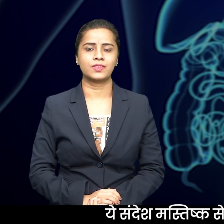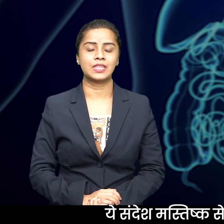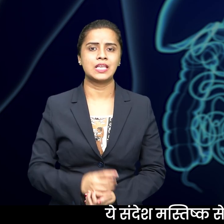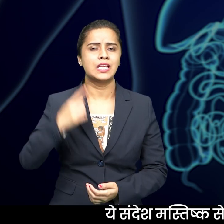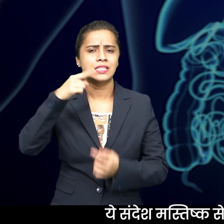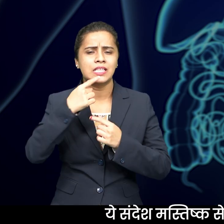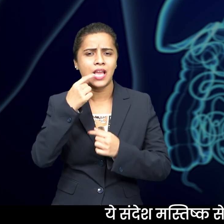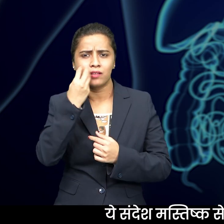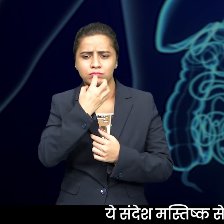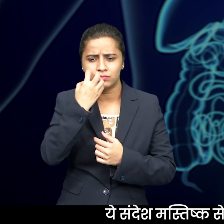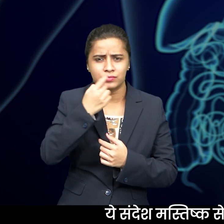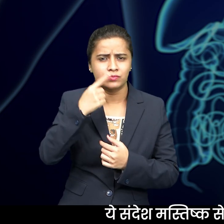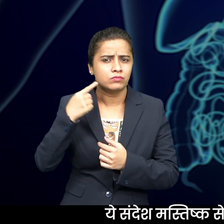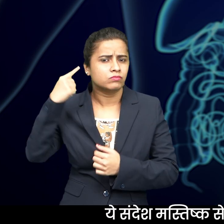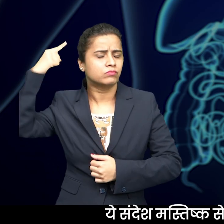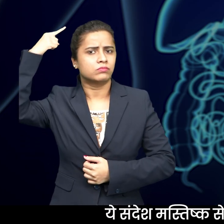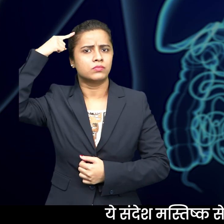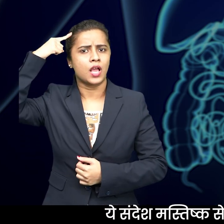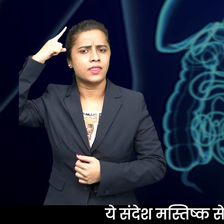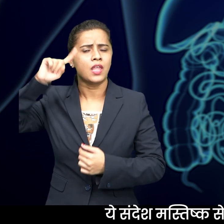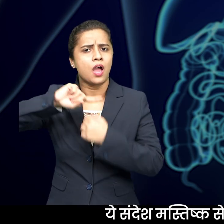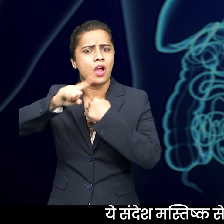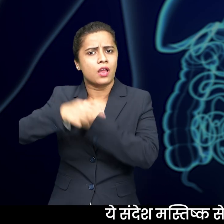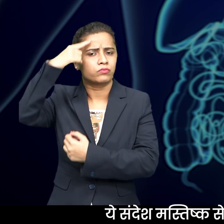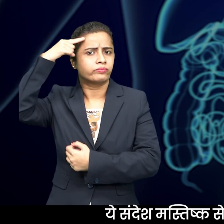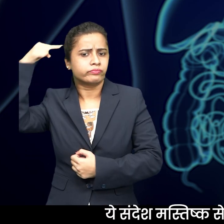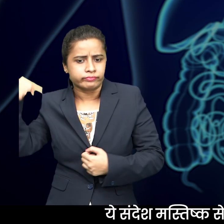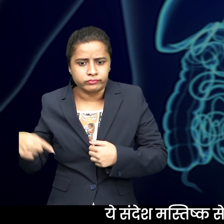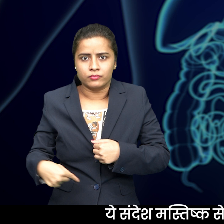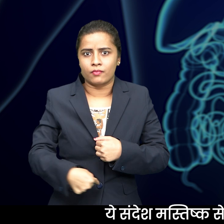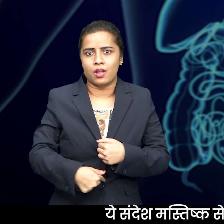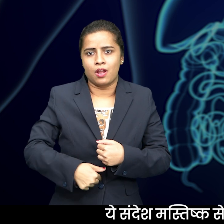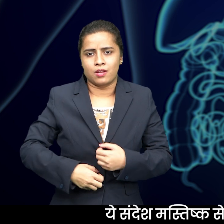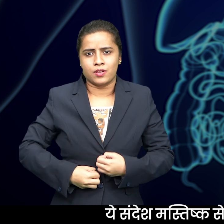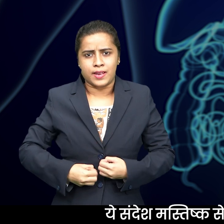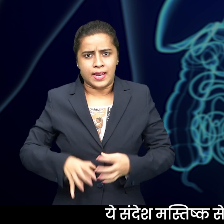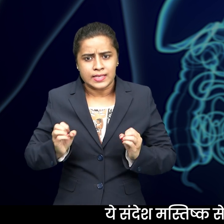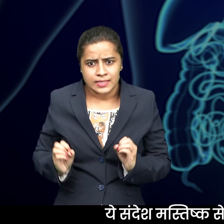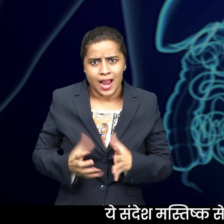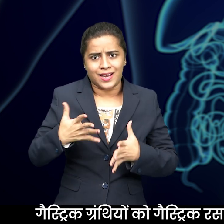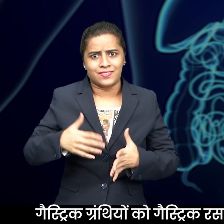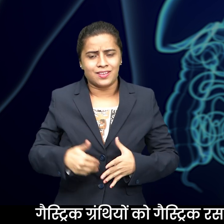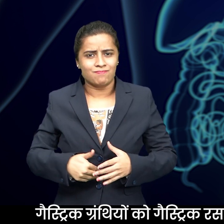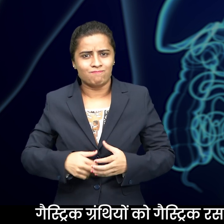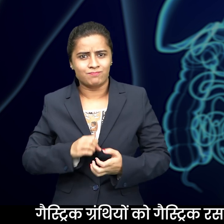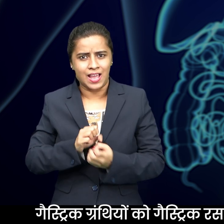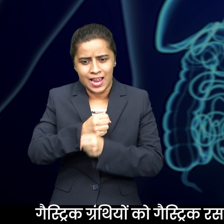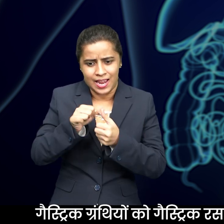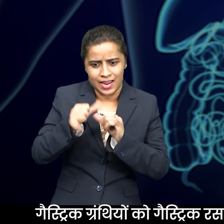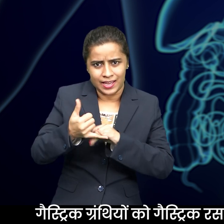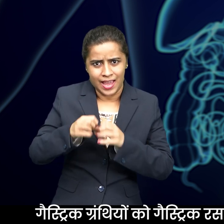ये संदेश मस्तिष्क से पेट की दीवार तक प्रेषित होती है।